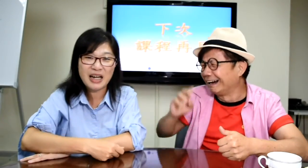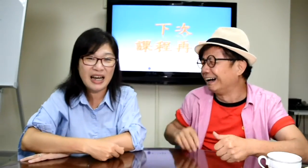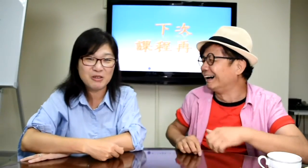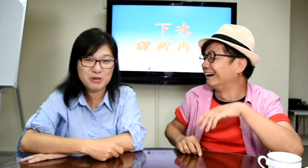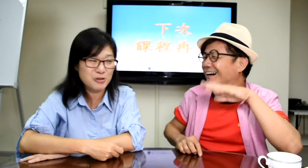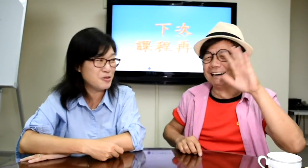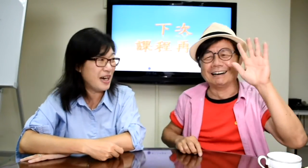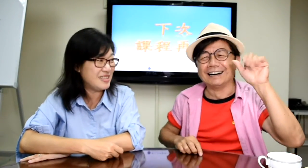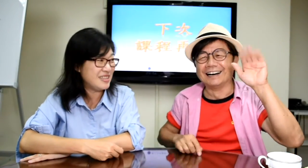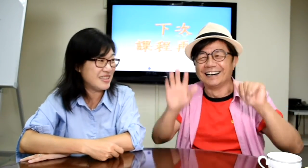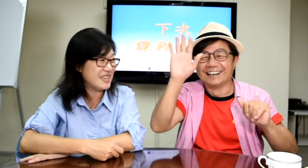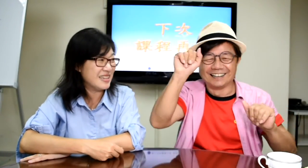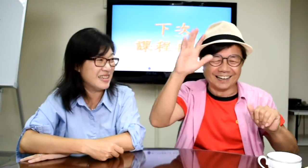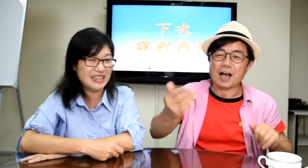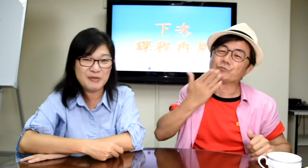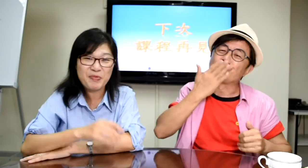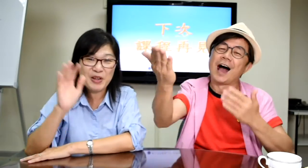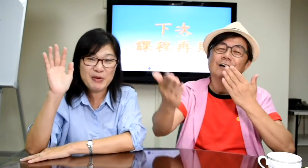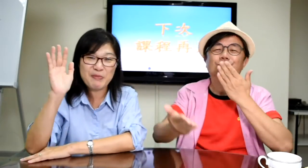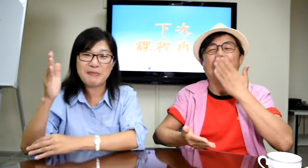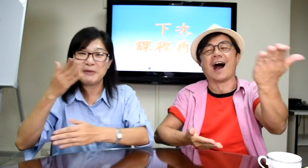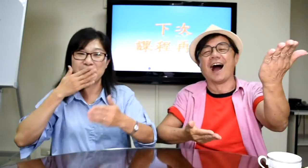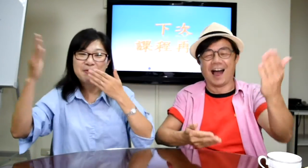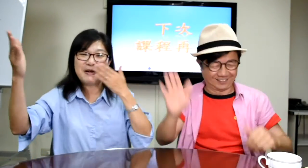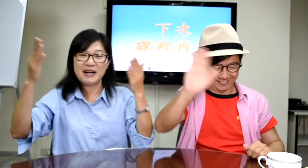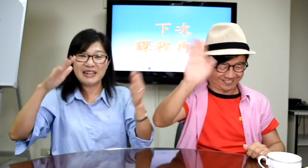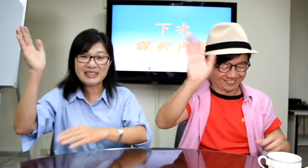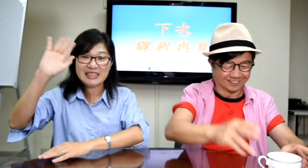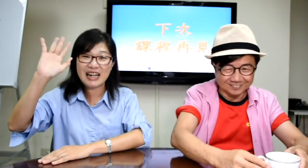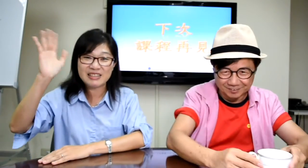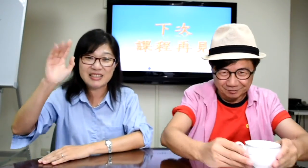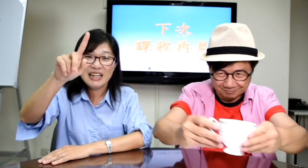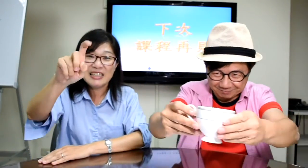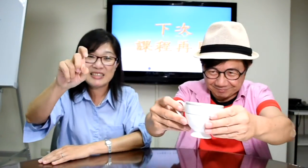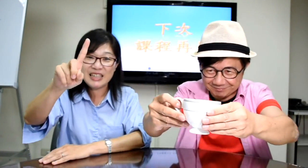要去出外景呢，拜拜喽，谢谢老师，十一